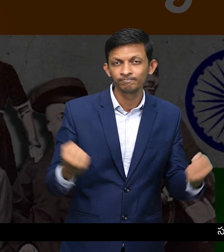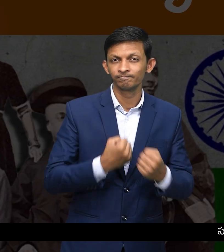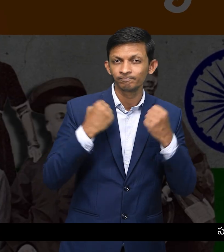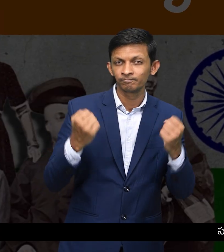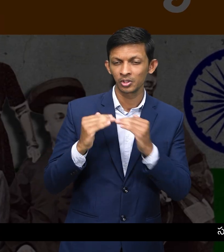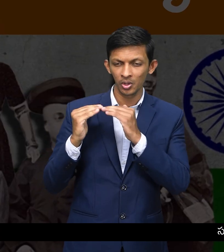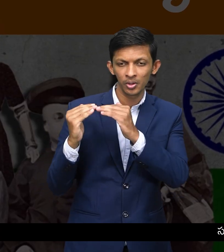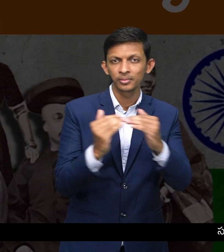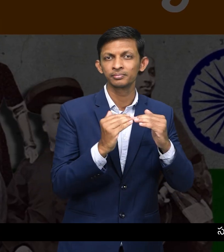సమానత్వం కోసం కృషి,